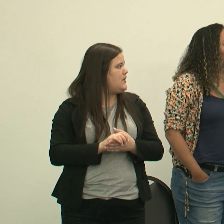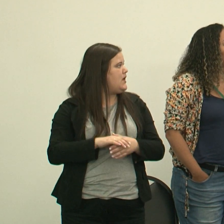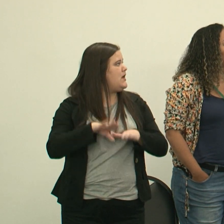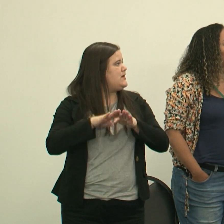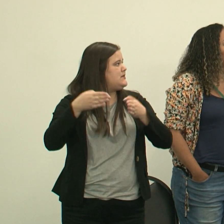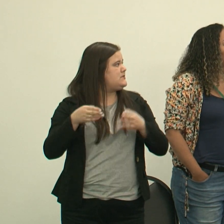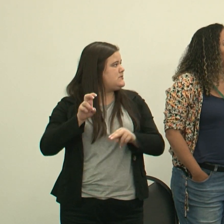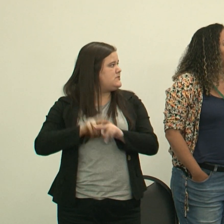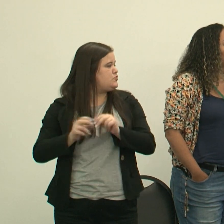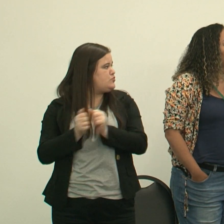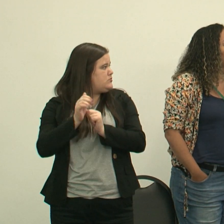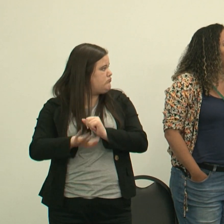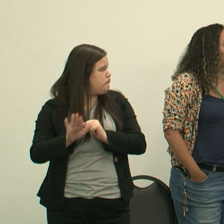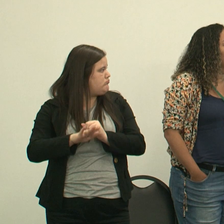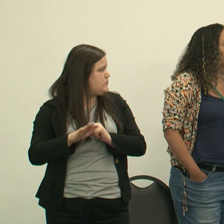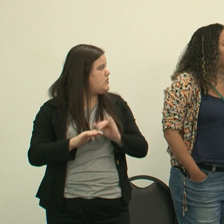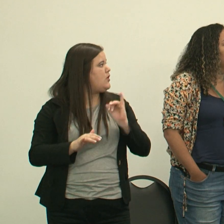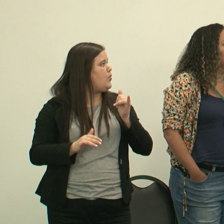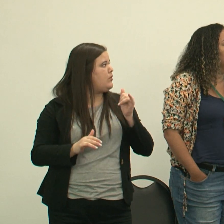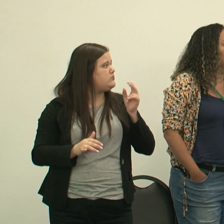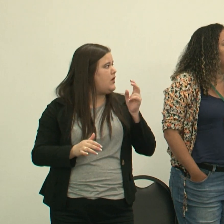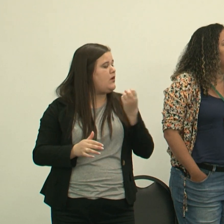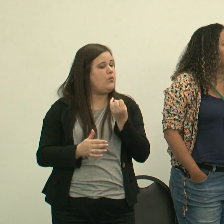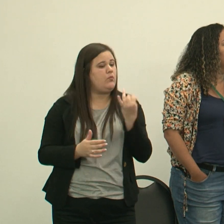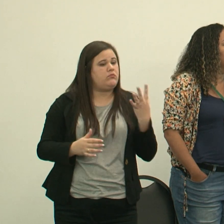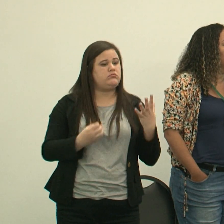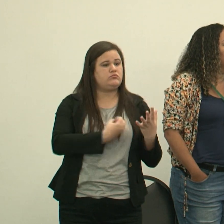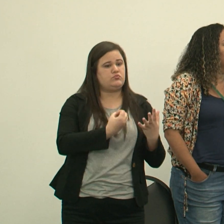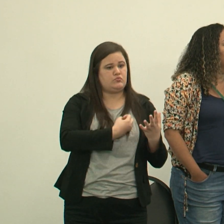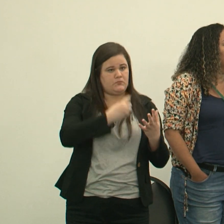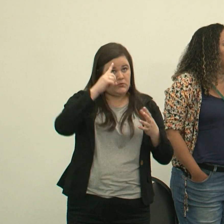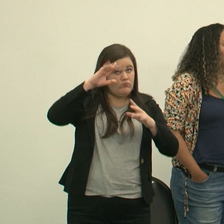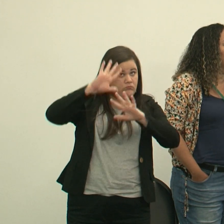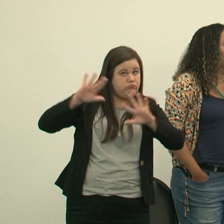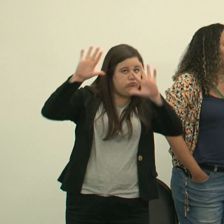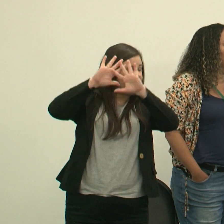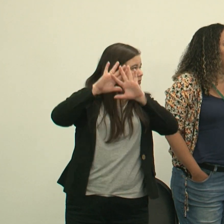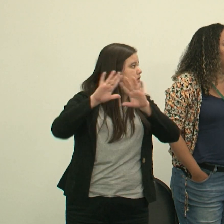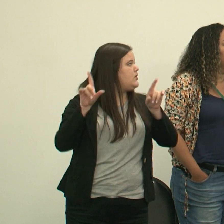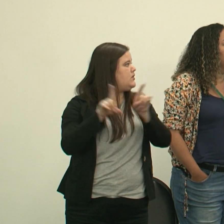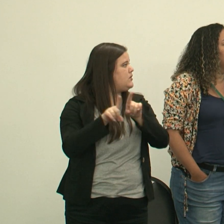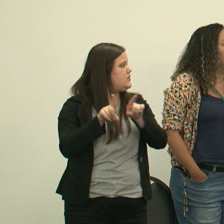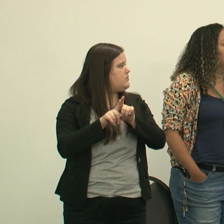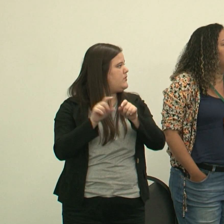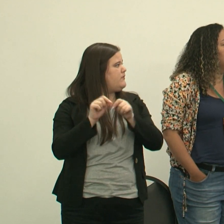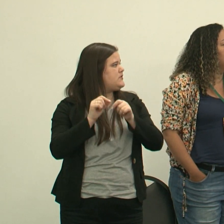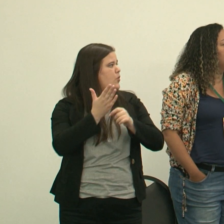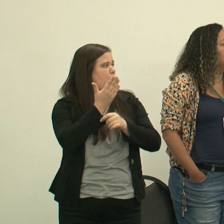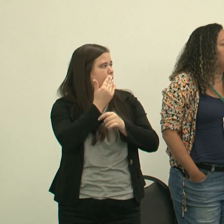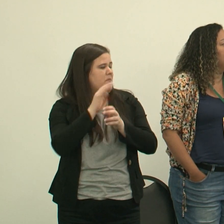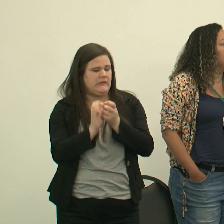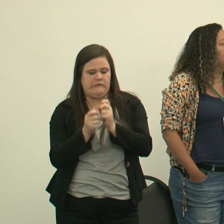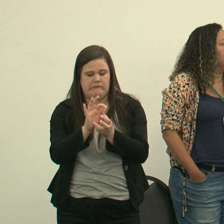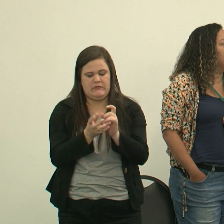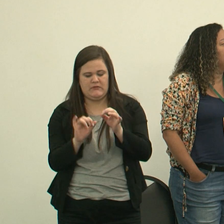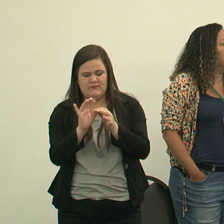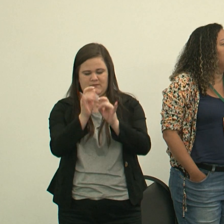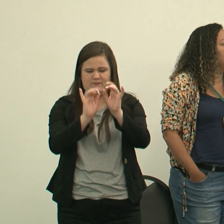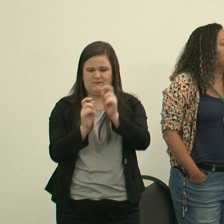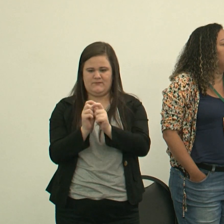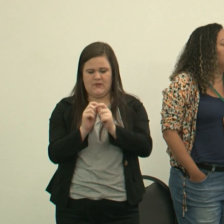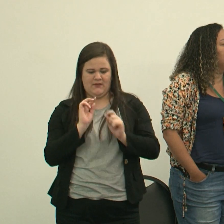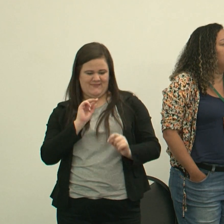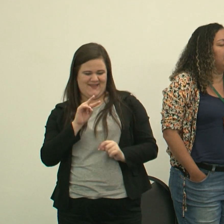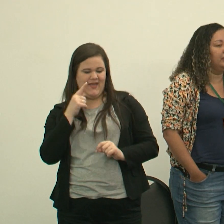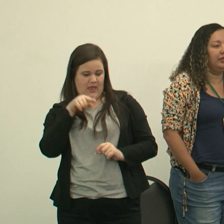crianças, contar mentalmente os números e fazer uma escultura de comida. Ei, ele se parece muito